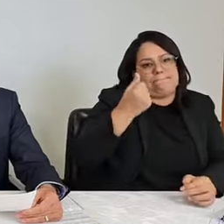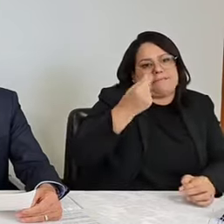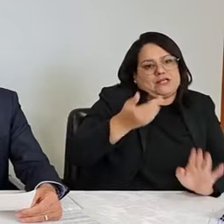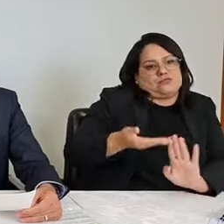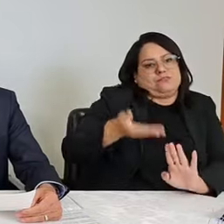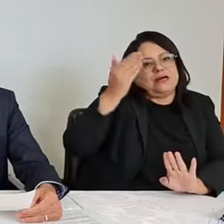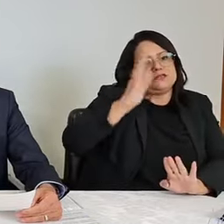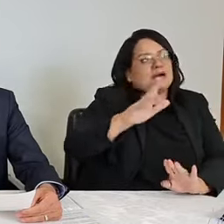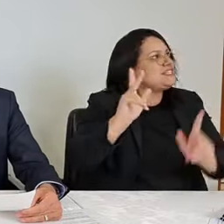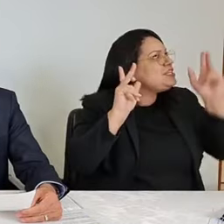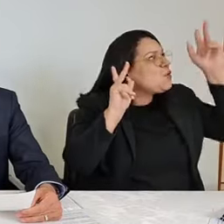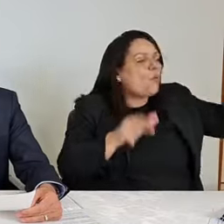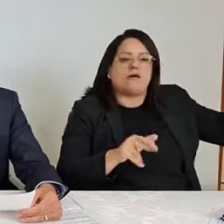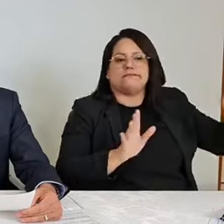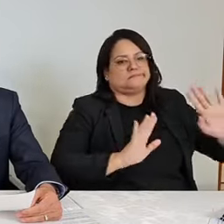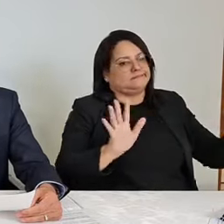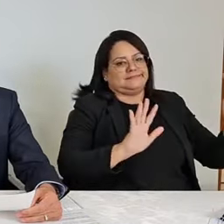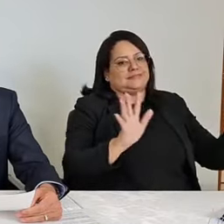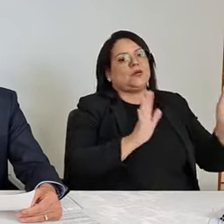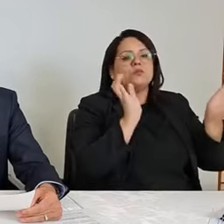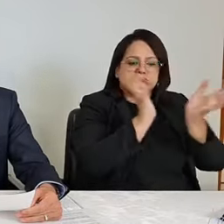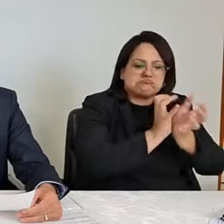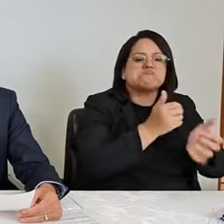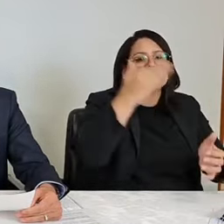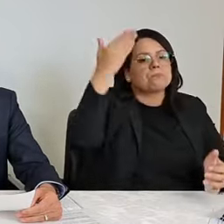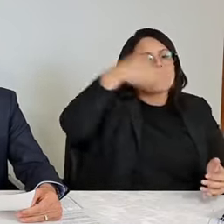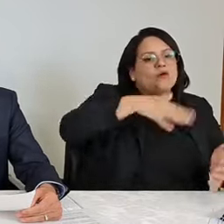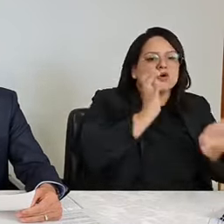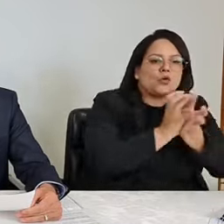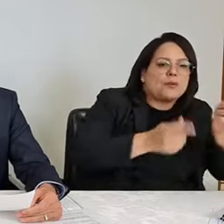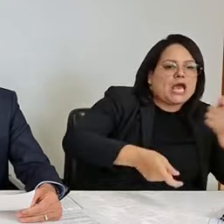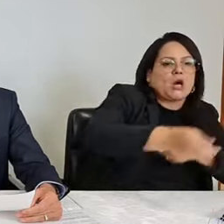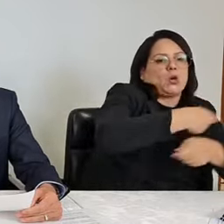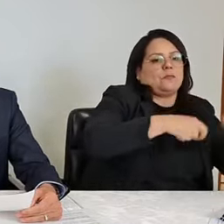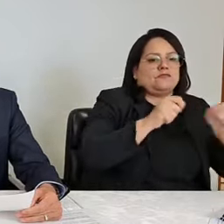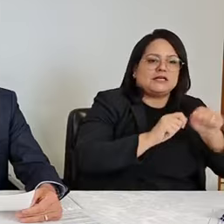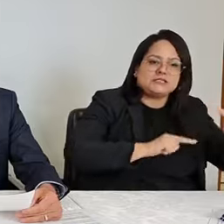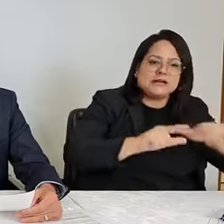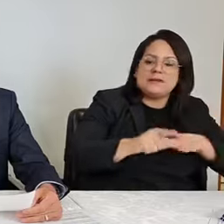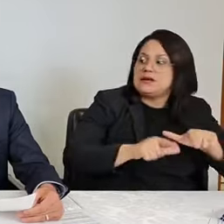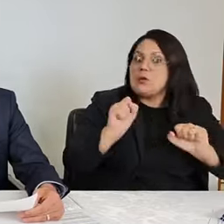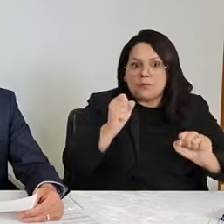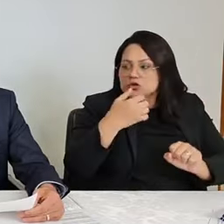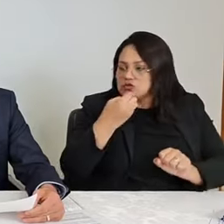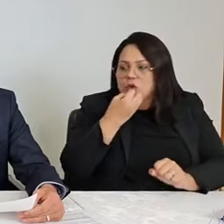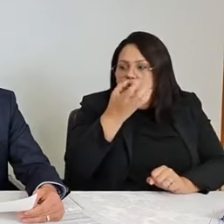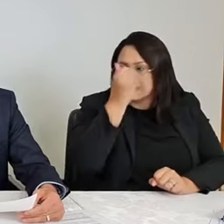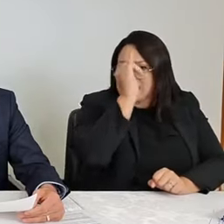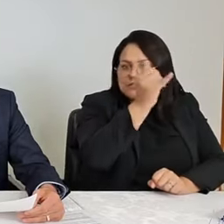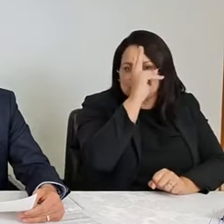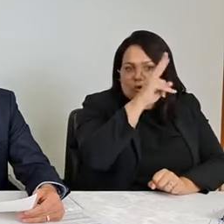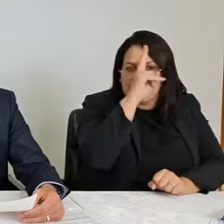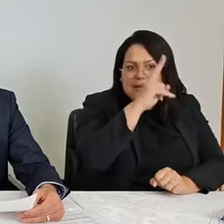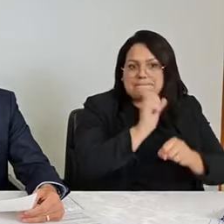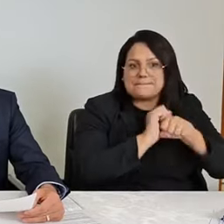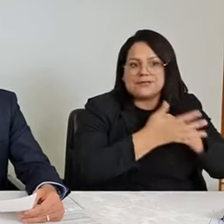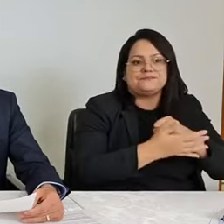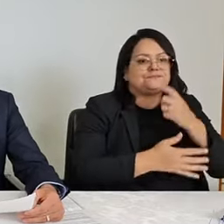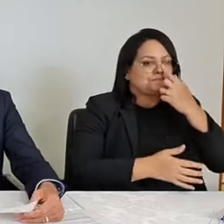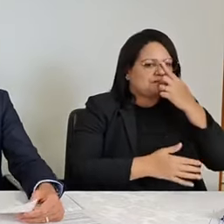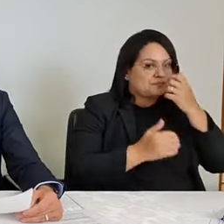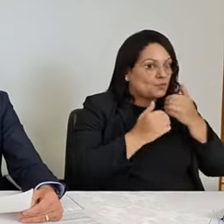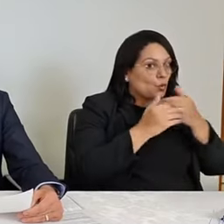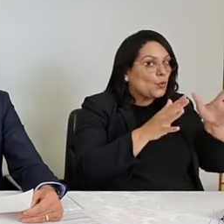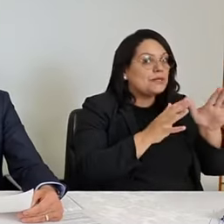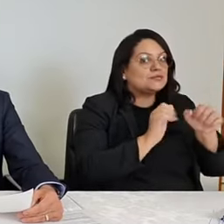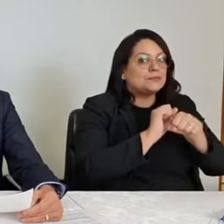de fora. É um sinal que a equipe econômica fez seu trabalho aqui no Brasil. Posso contar a história da pandemia, presidente? Bora. Quando começou a pandemia ali no